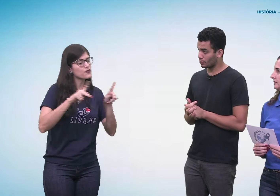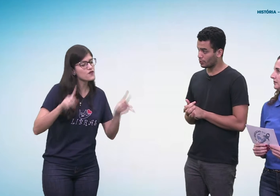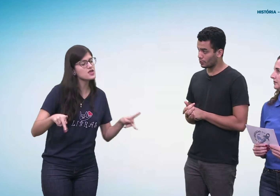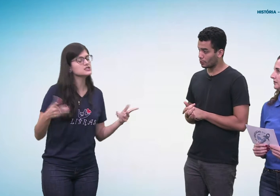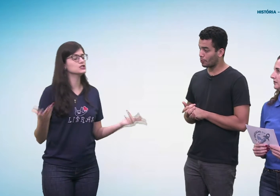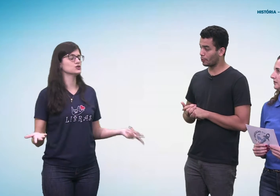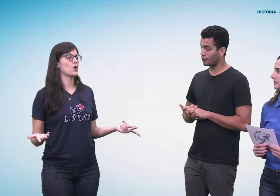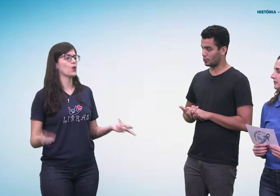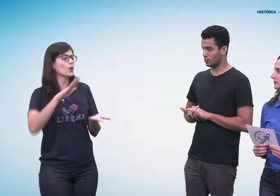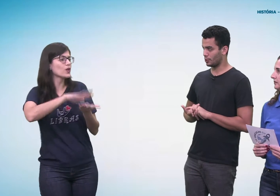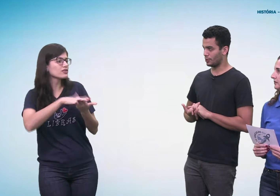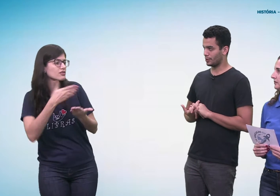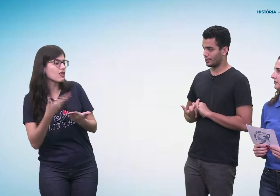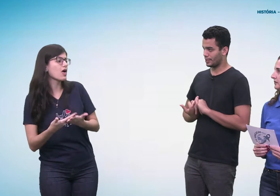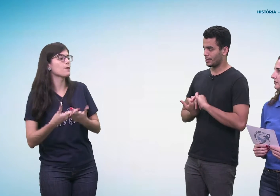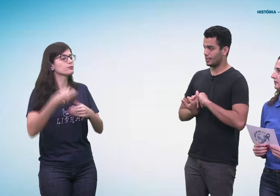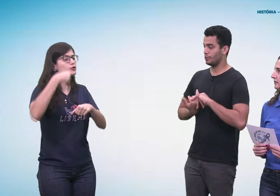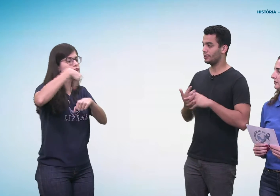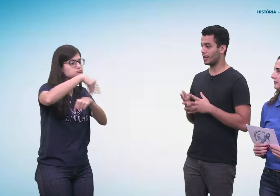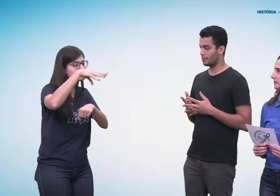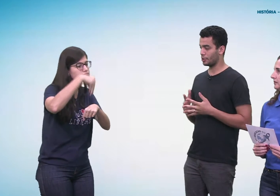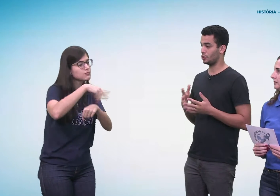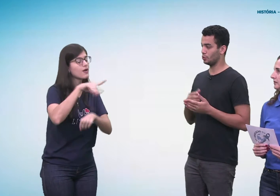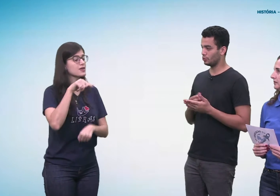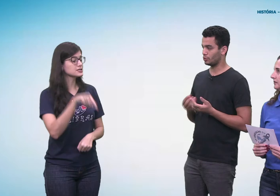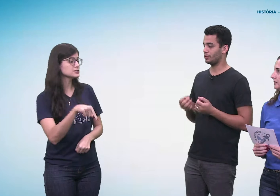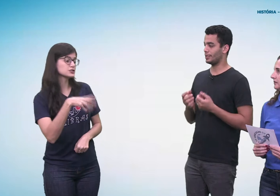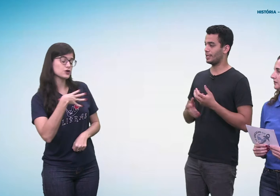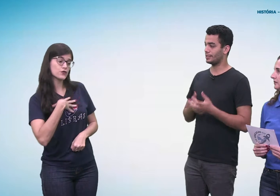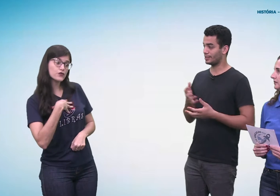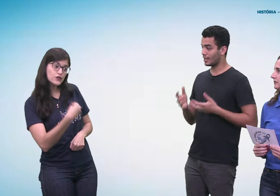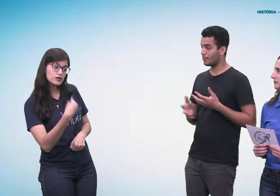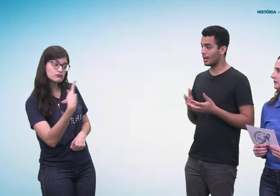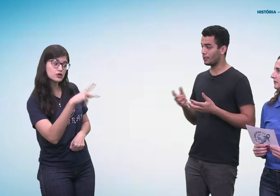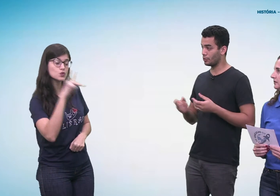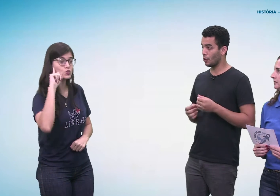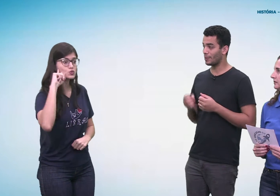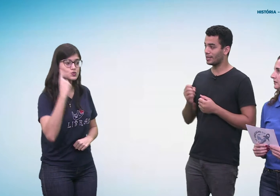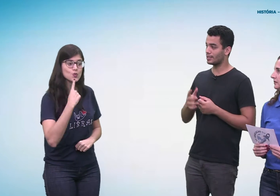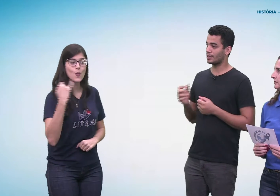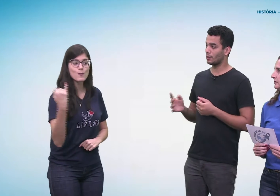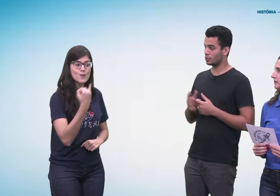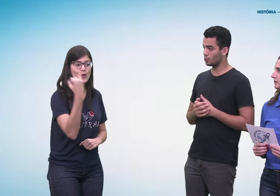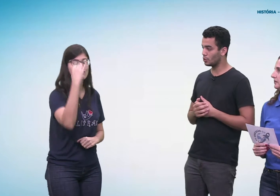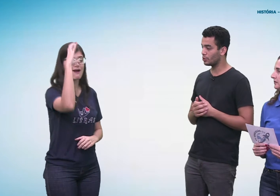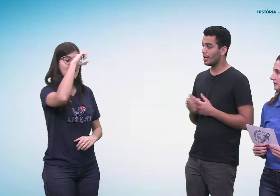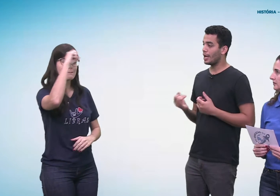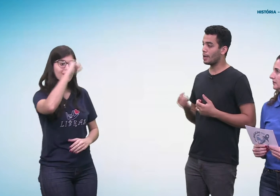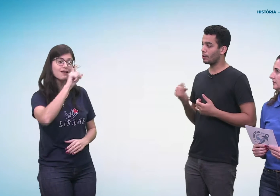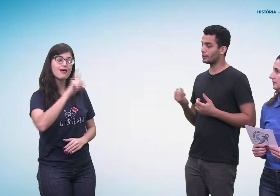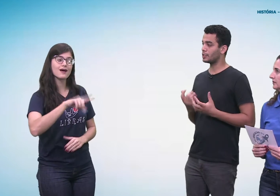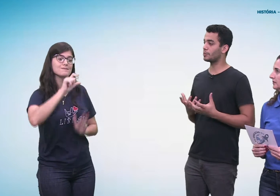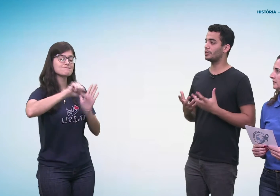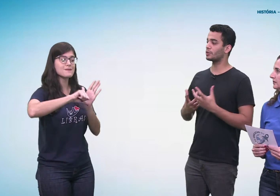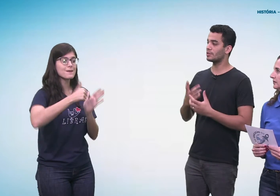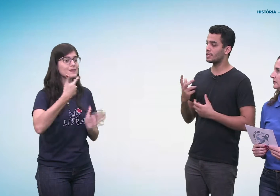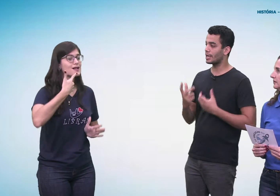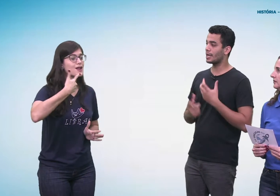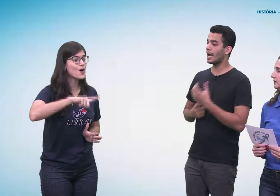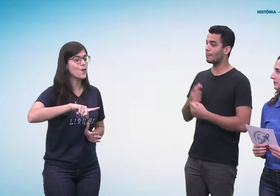quando o professor e o intérprete junto, eles trabalham em união para ensinar o surdo, é importante porque eles conseguem